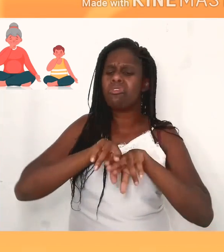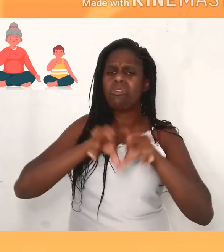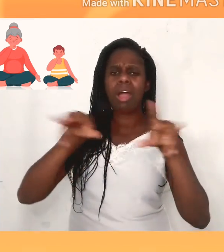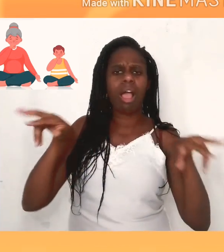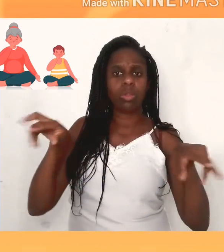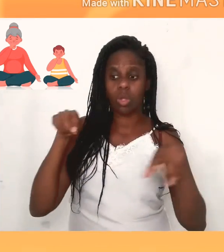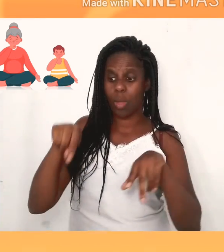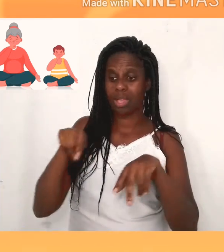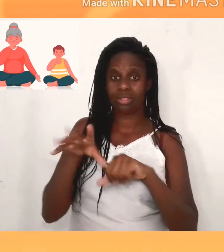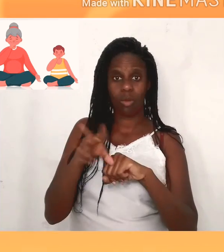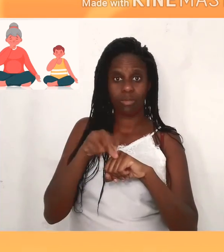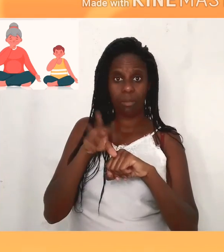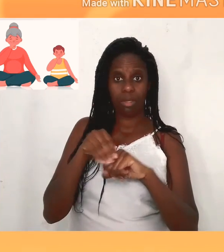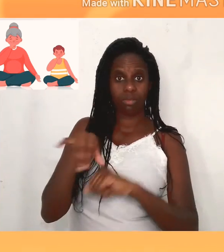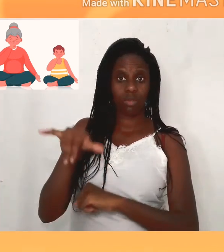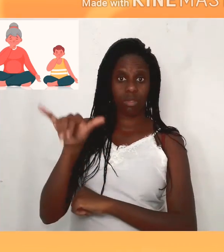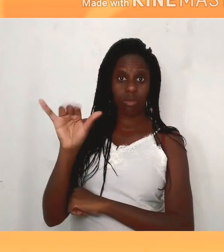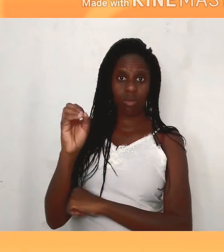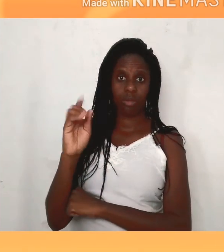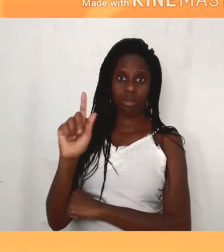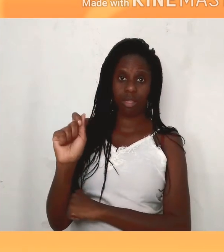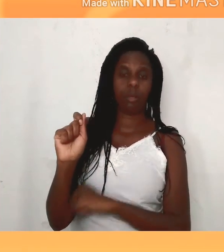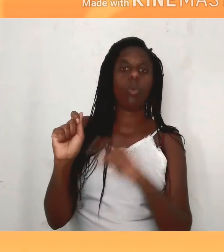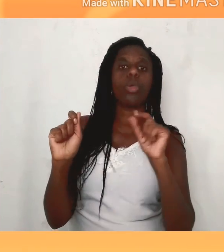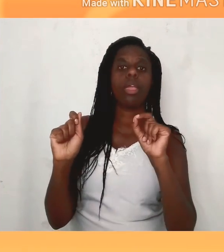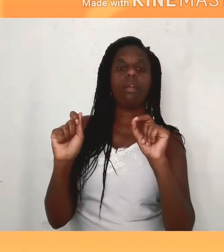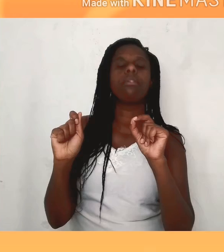yoga ele é um conhecimento que foi